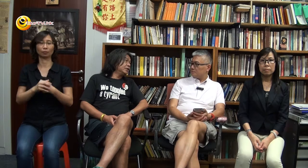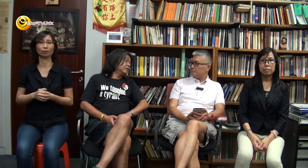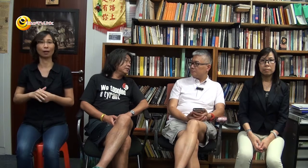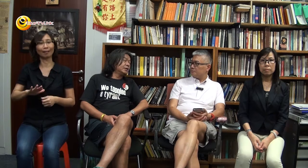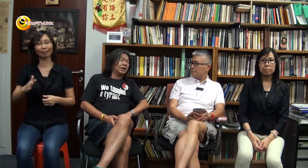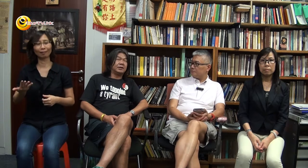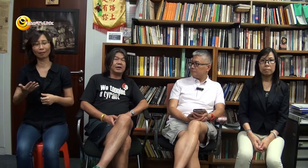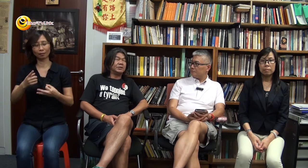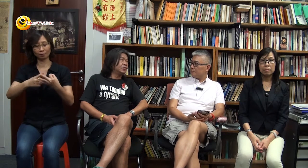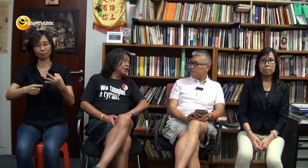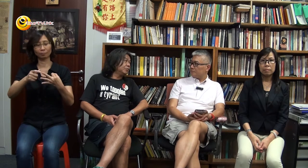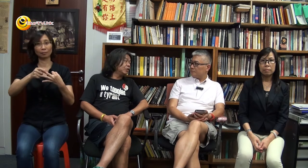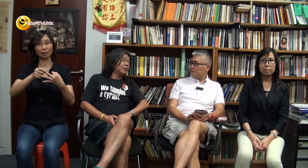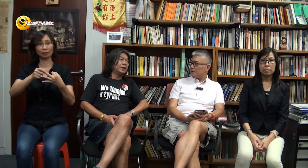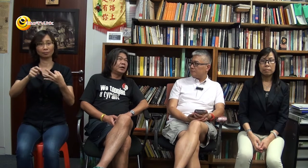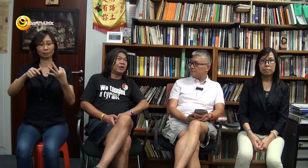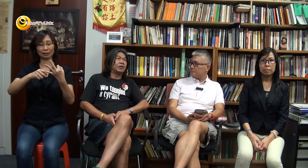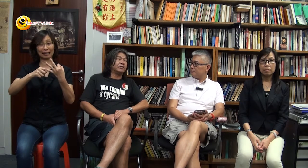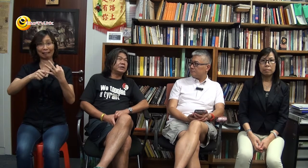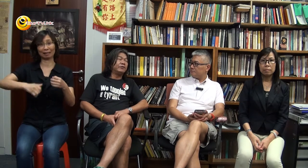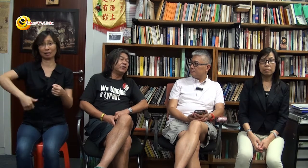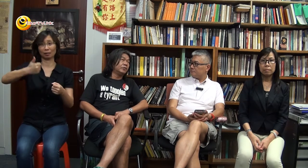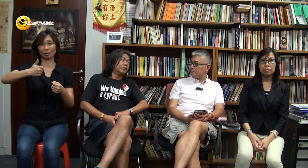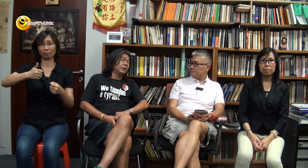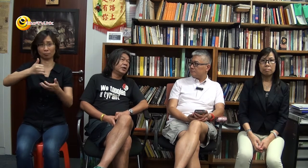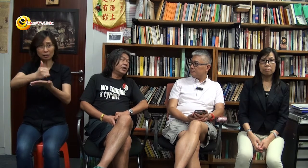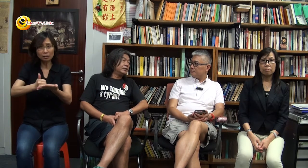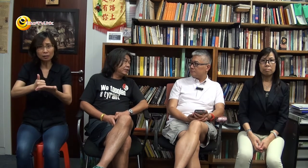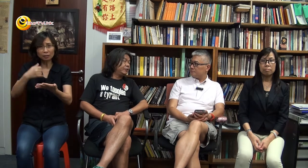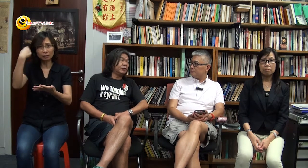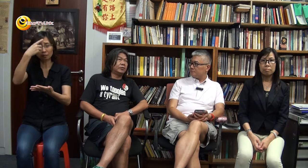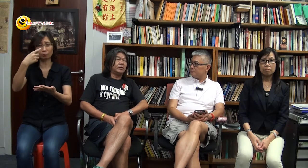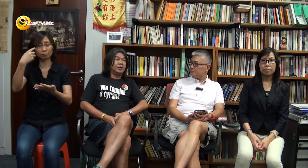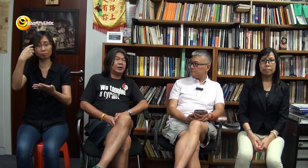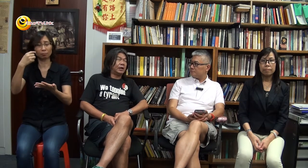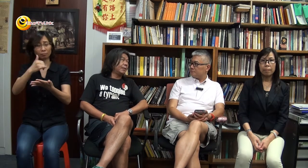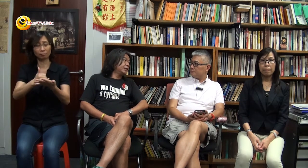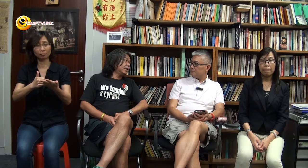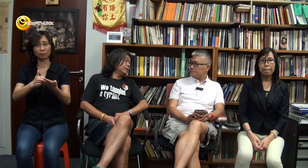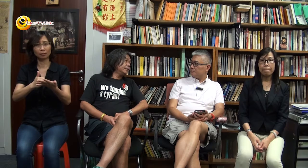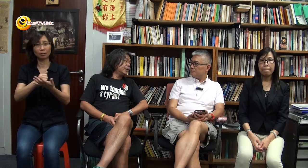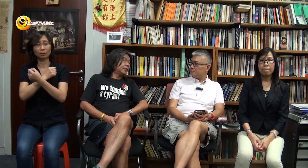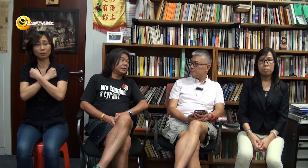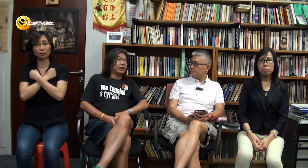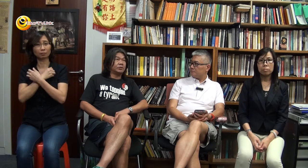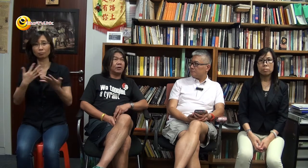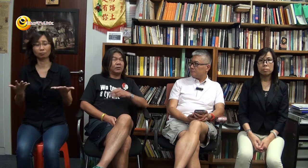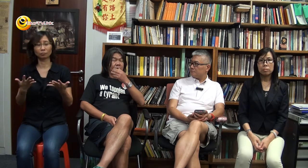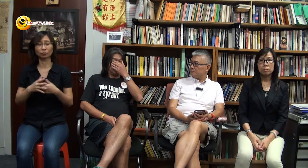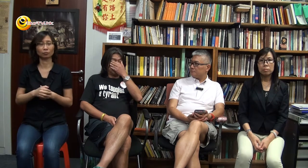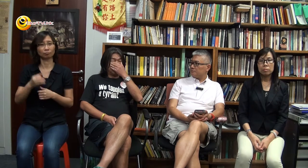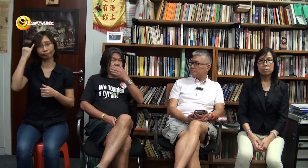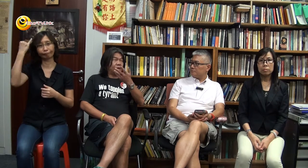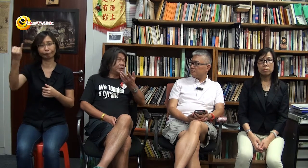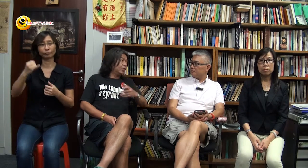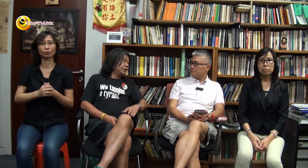我真係唔知。而家暫時觀察唔到，係咪？不過就似乎係急一啲啦，係咪？即係佢仲有